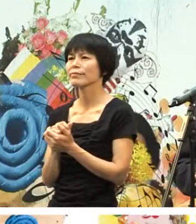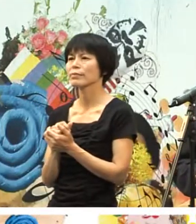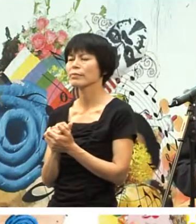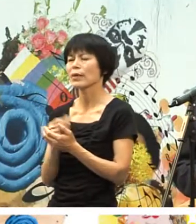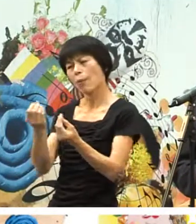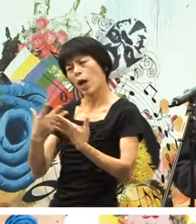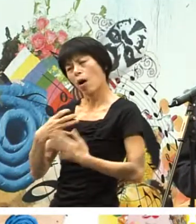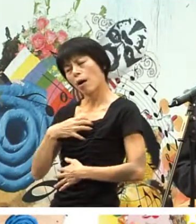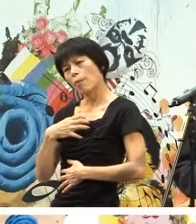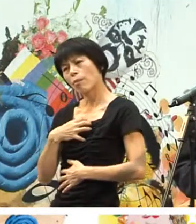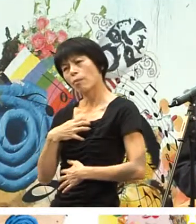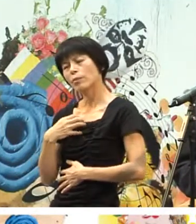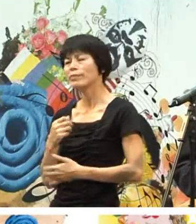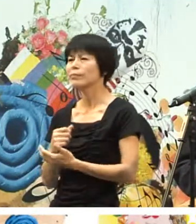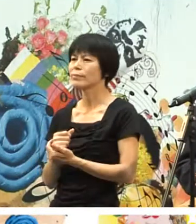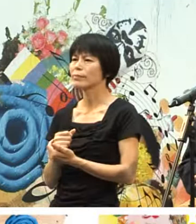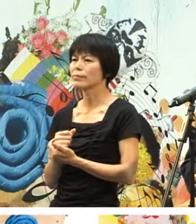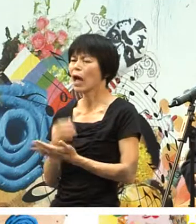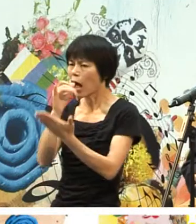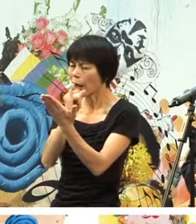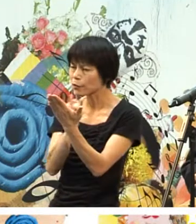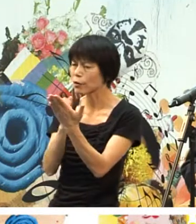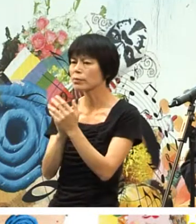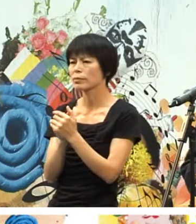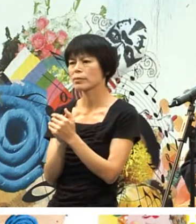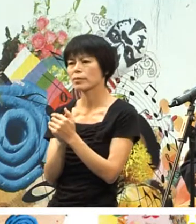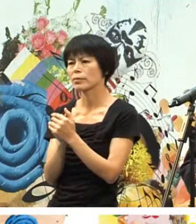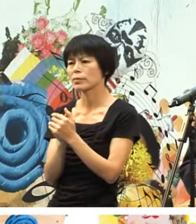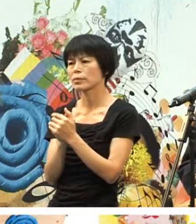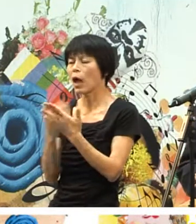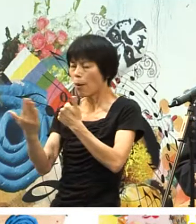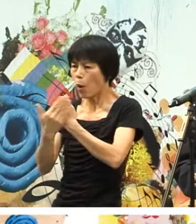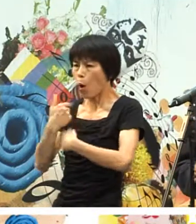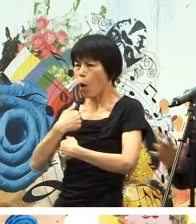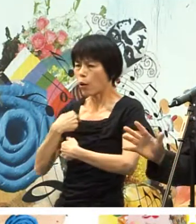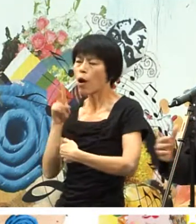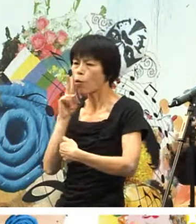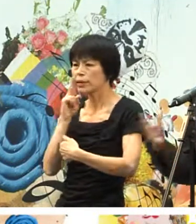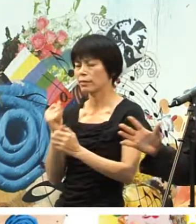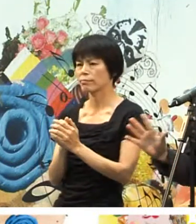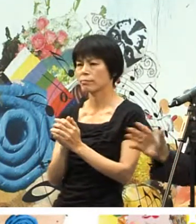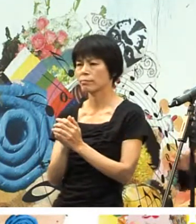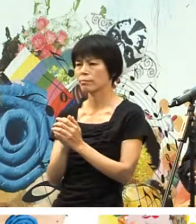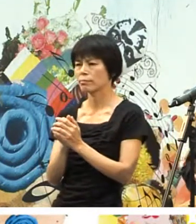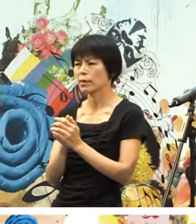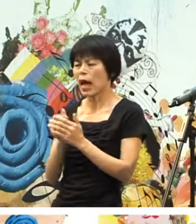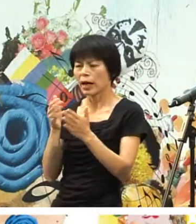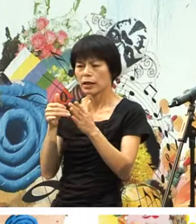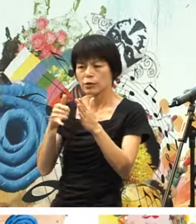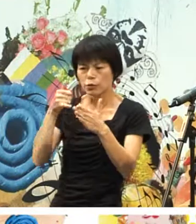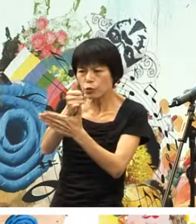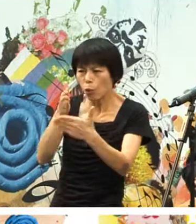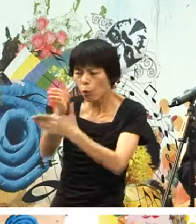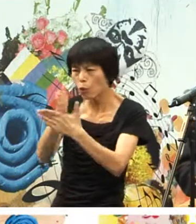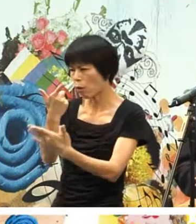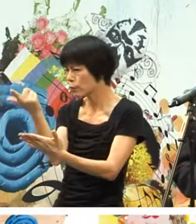俾我係感覺到咧，就係透過藝術咧，佢可以幫我哋打通好多我哋嘅脈絡。以